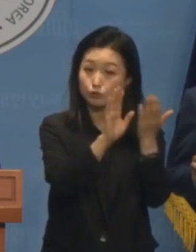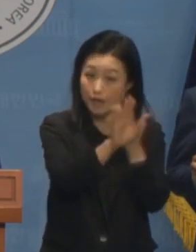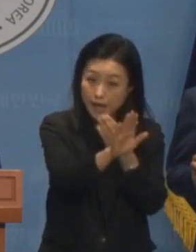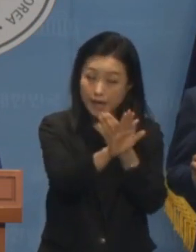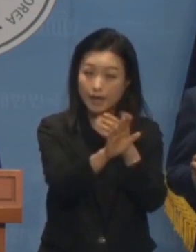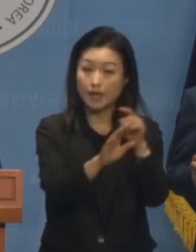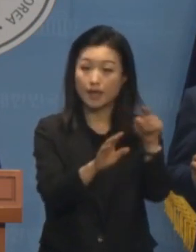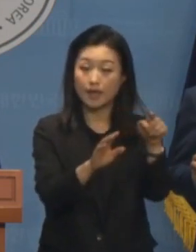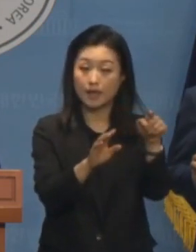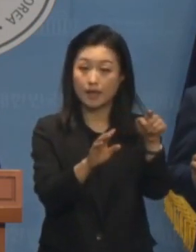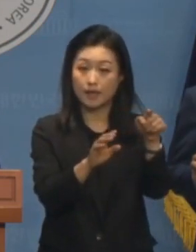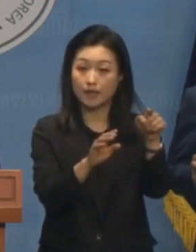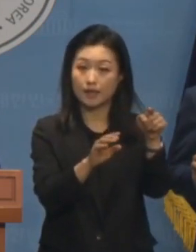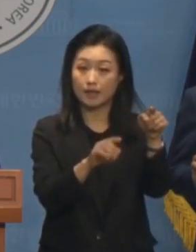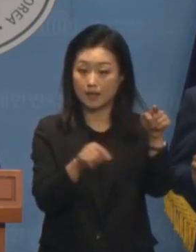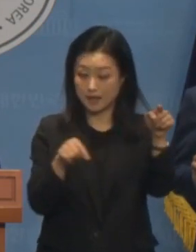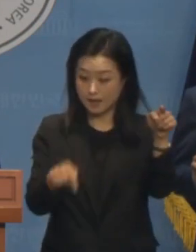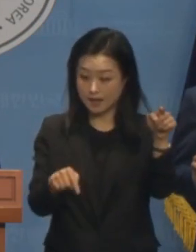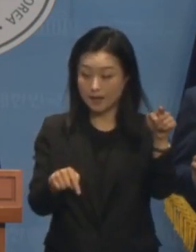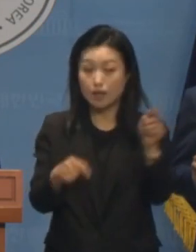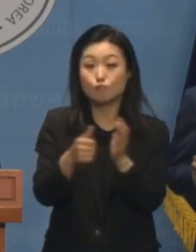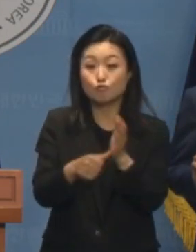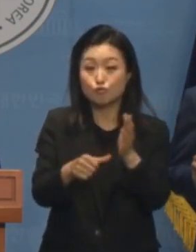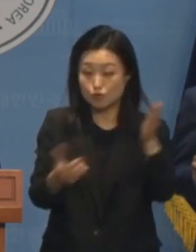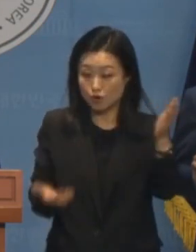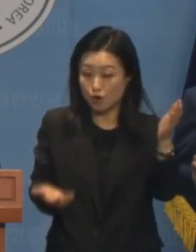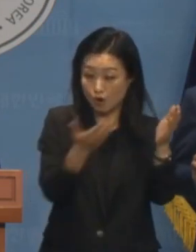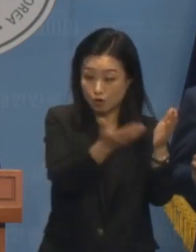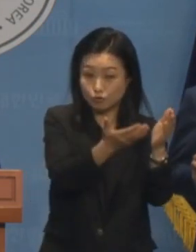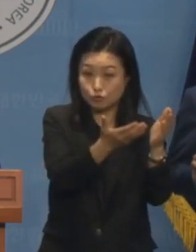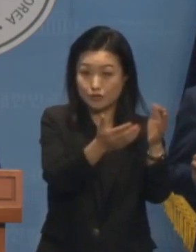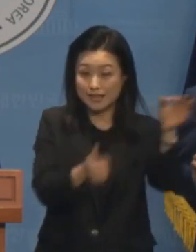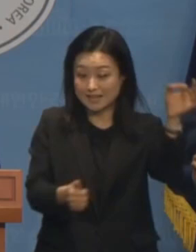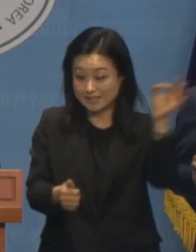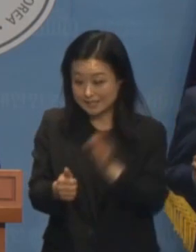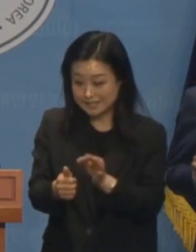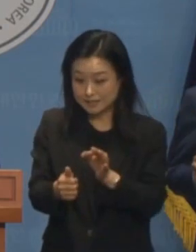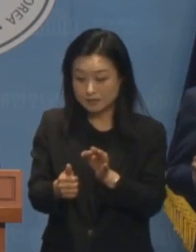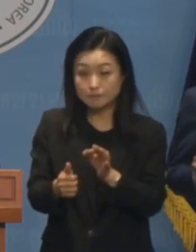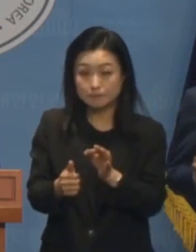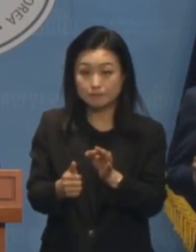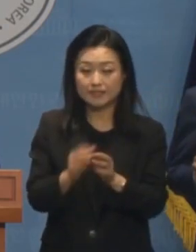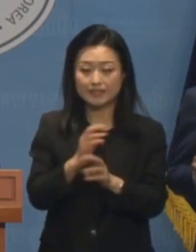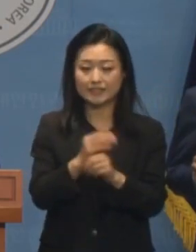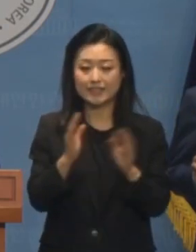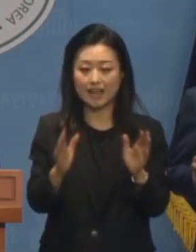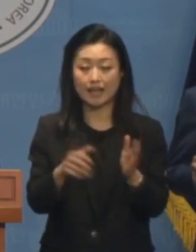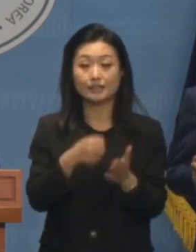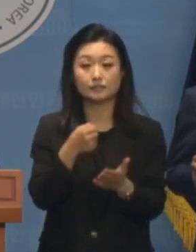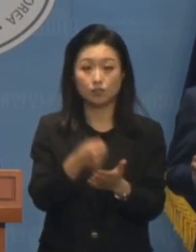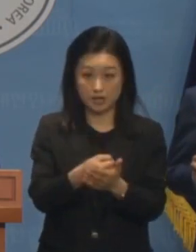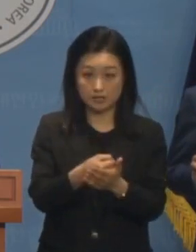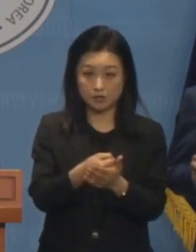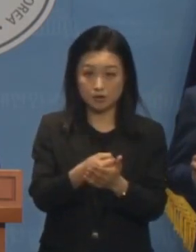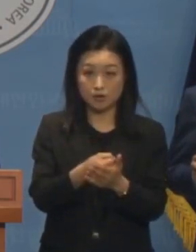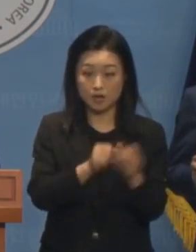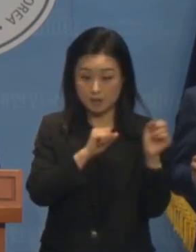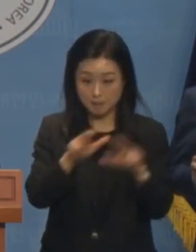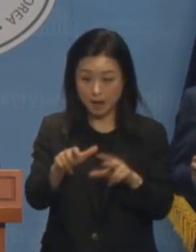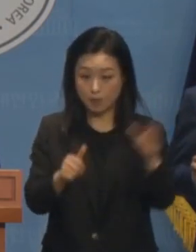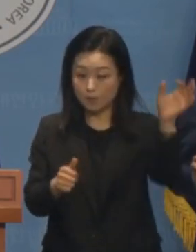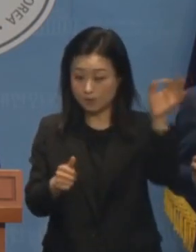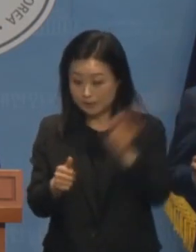플랫폼 사업자가 판매 대급을 지급 기한 내에 제품을 판매한